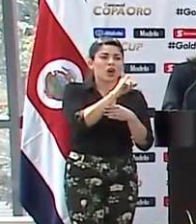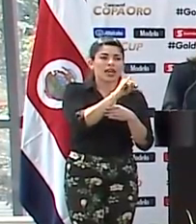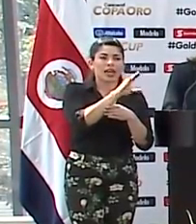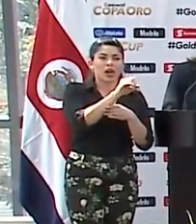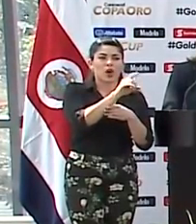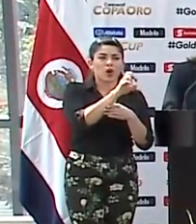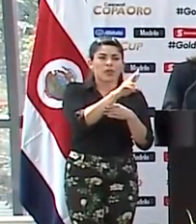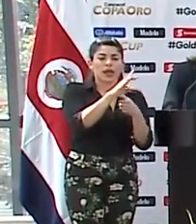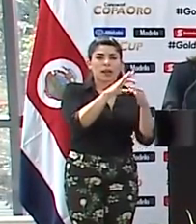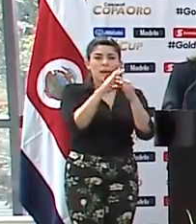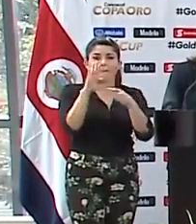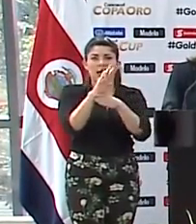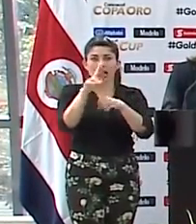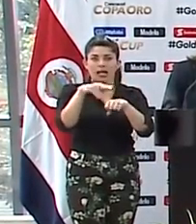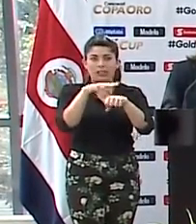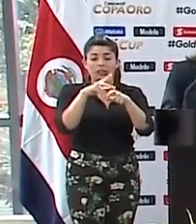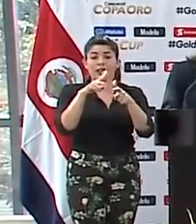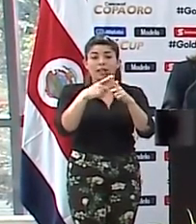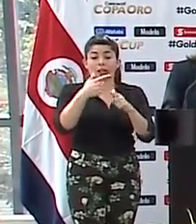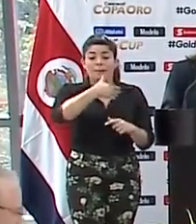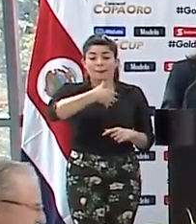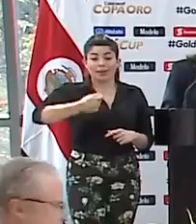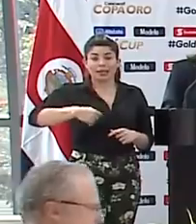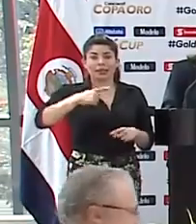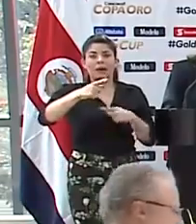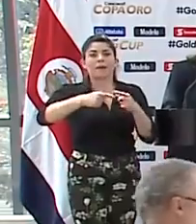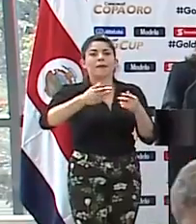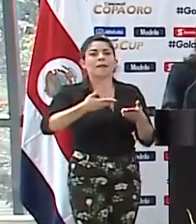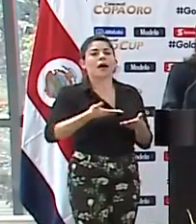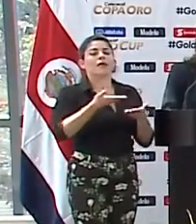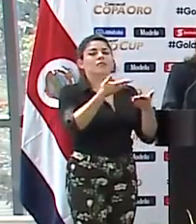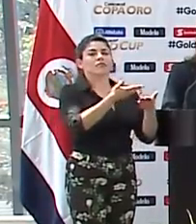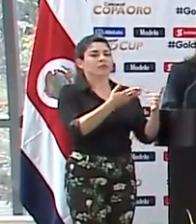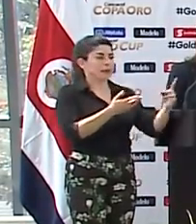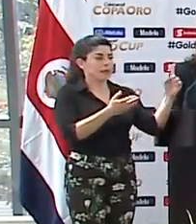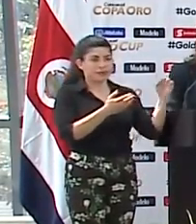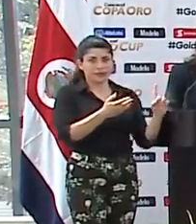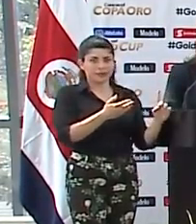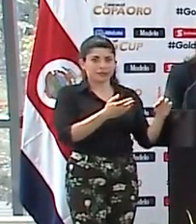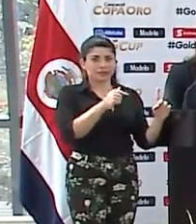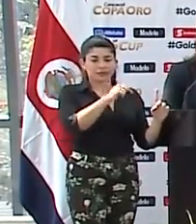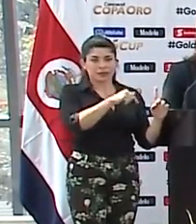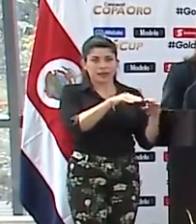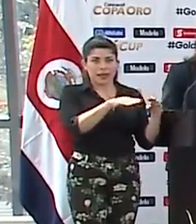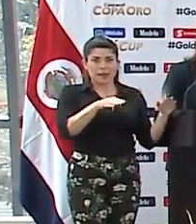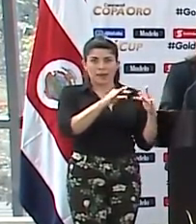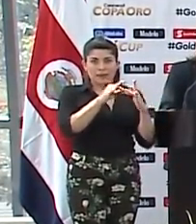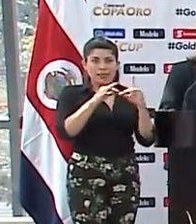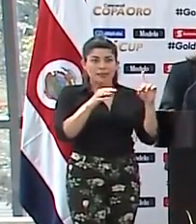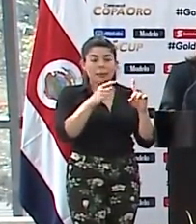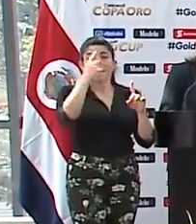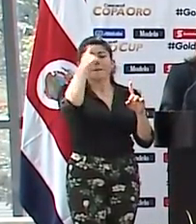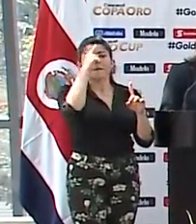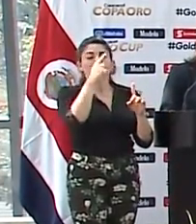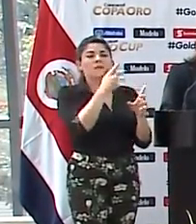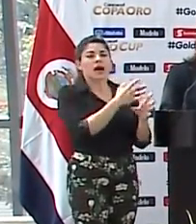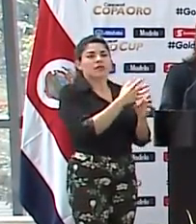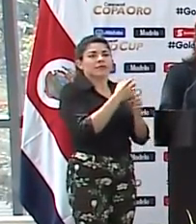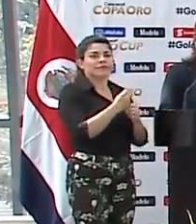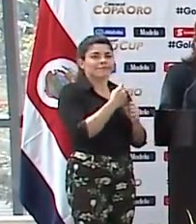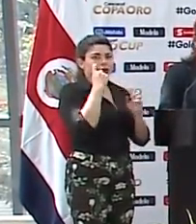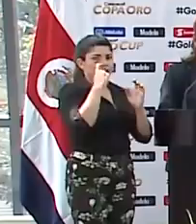Su presidente, don Juan Carlos Crespo, hará la presencia aquí en la tarima principal para recibir